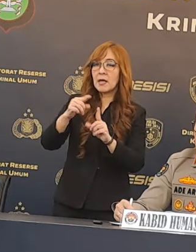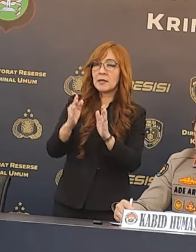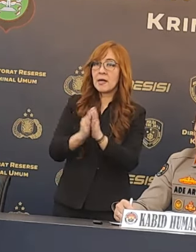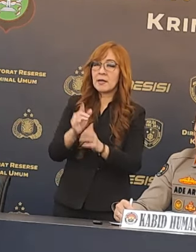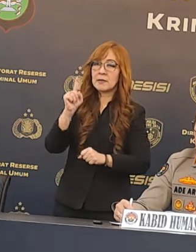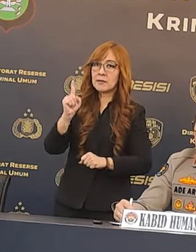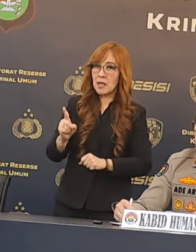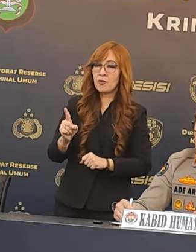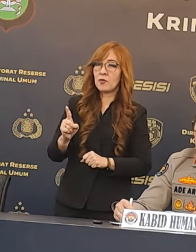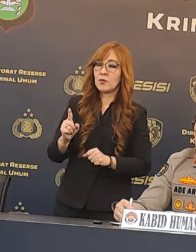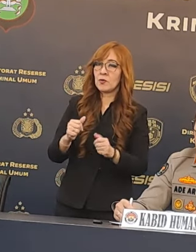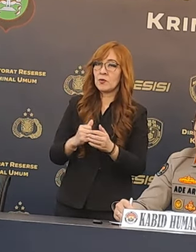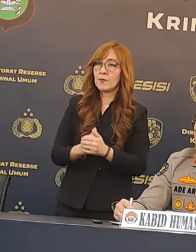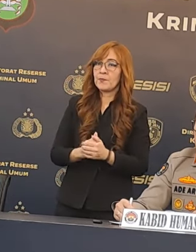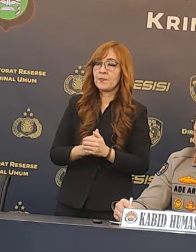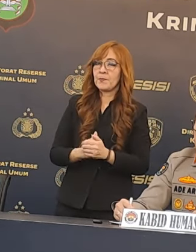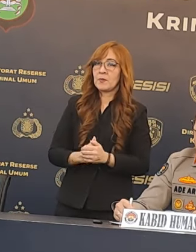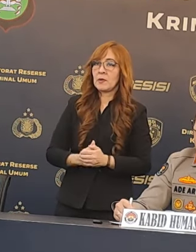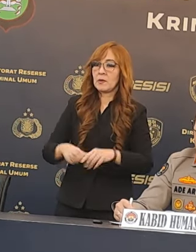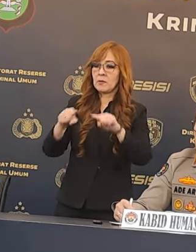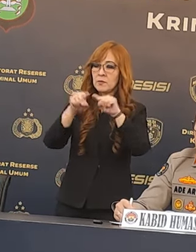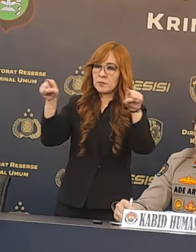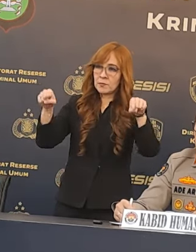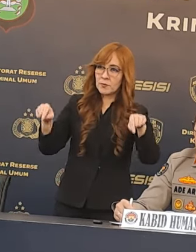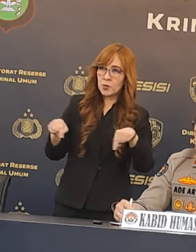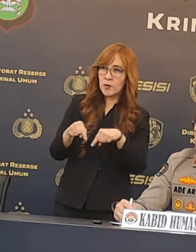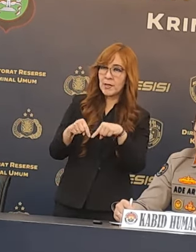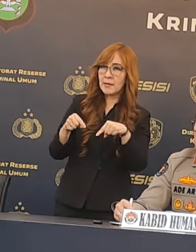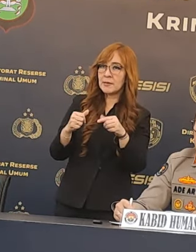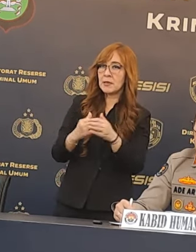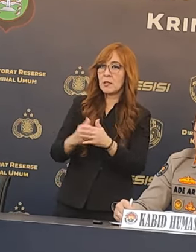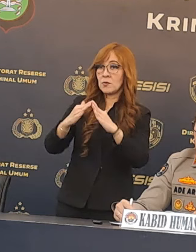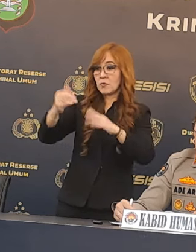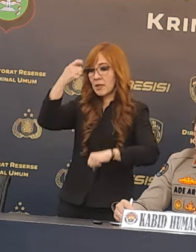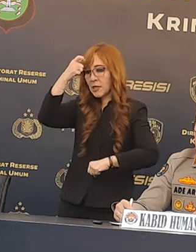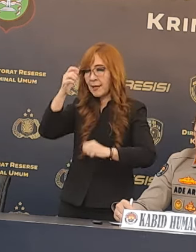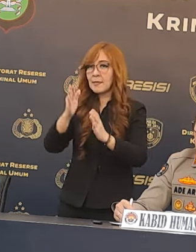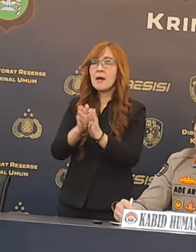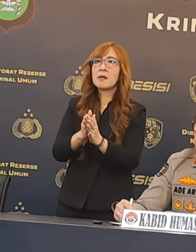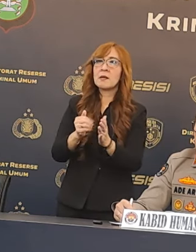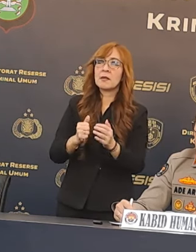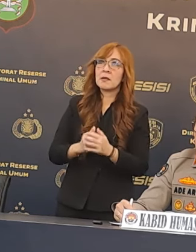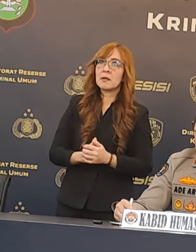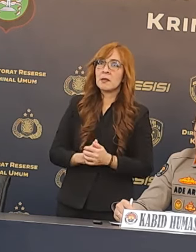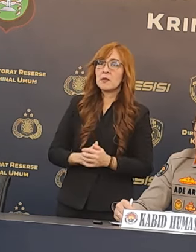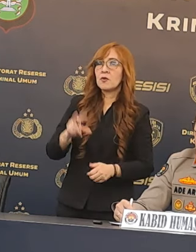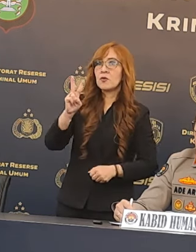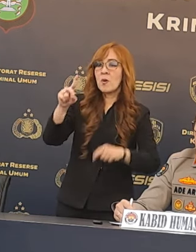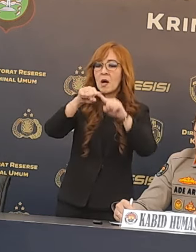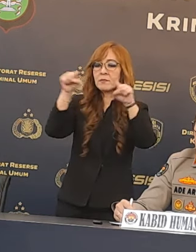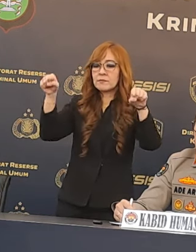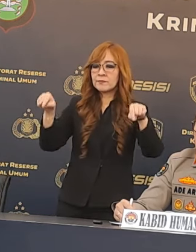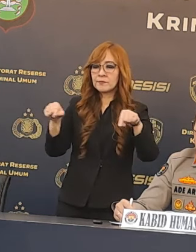invoice medikal, dan dua lembar invoice medikal